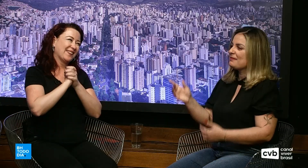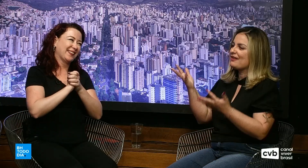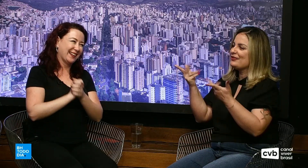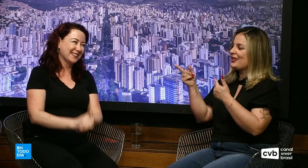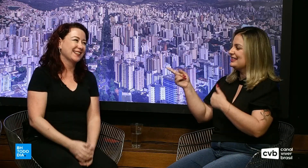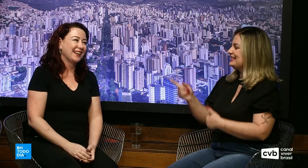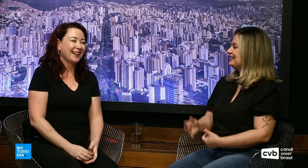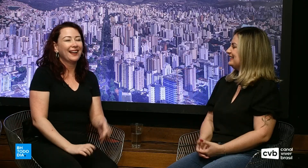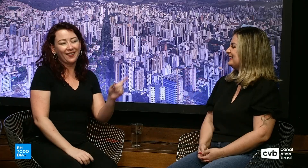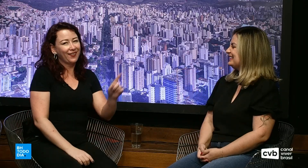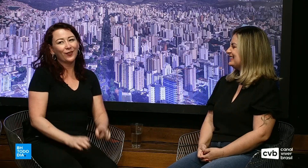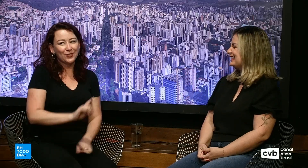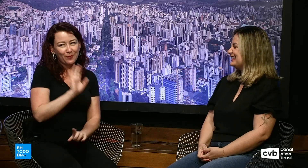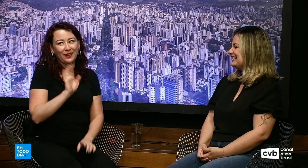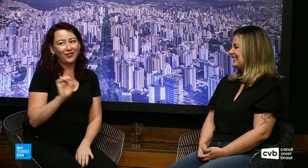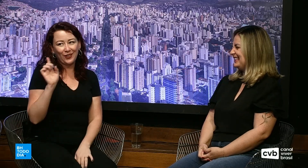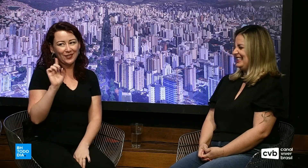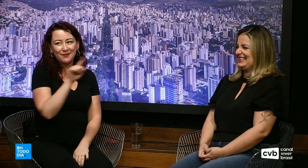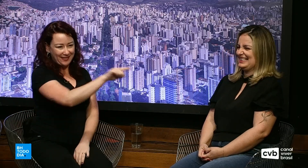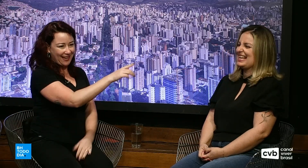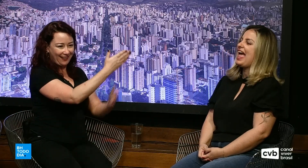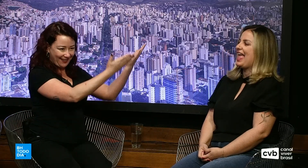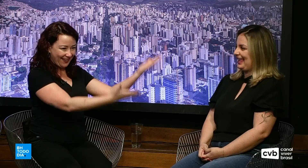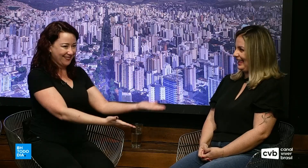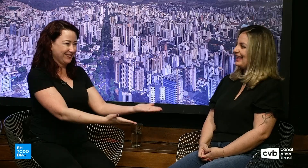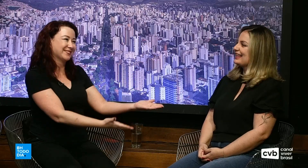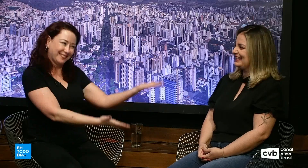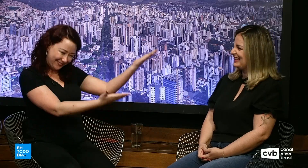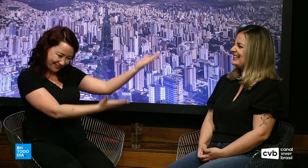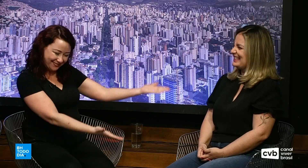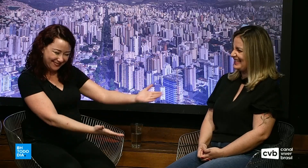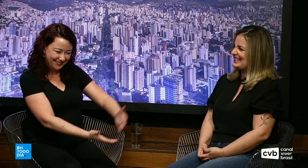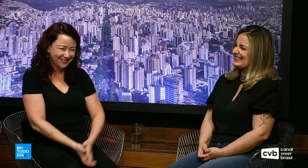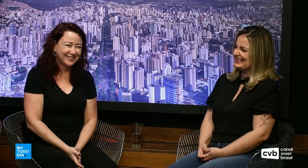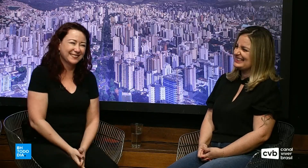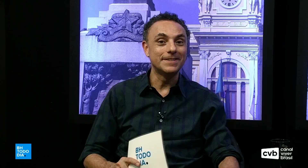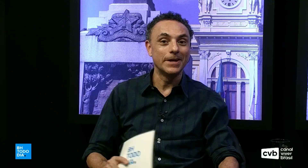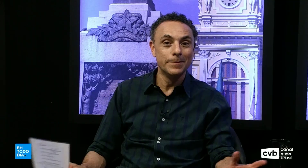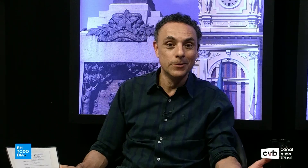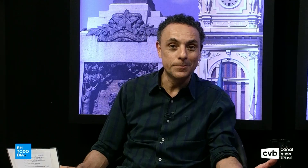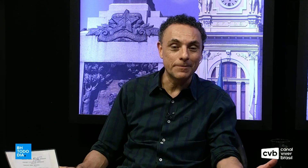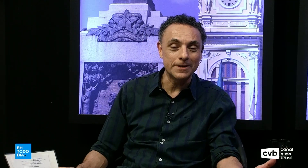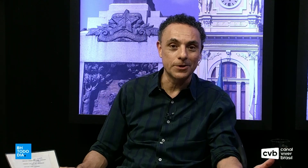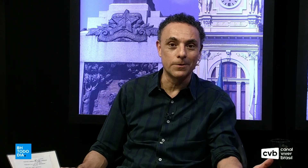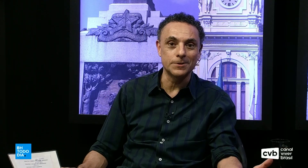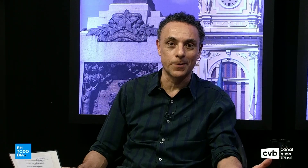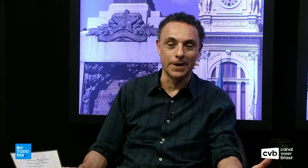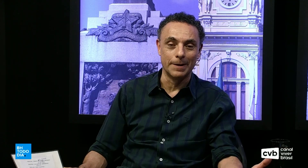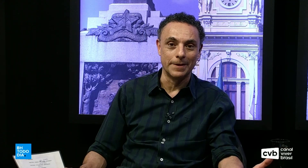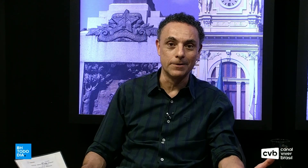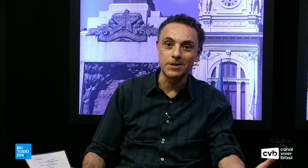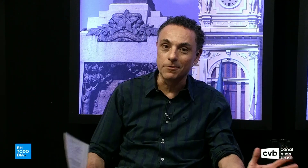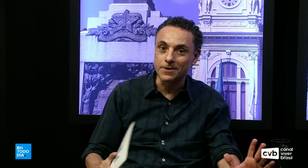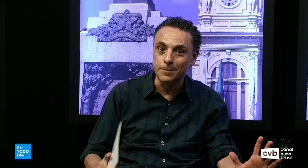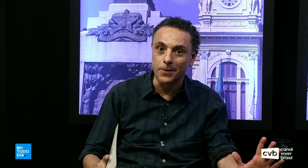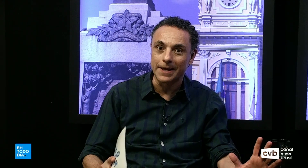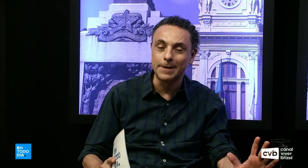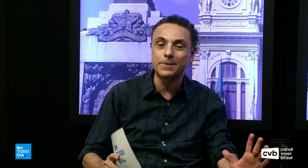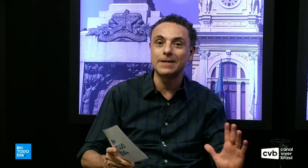Muito bom. Valeu demais. Ela falou que eu sou maravilhosa, mas ela que é. Ó, a gente tem um minuto para fechar o nosso programa. Eu já vou ficando por aqui, porque